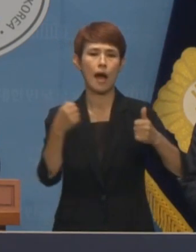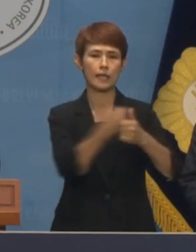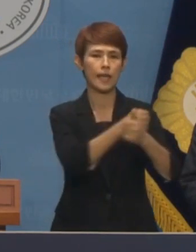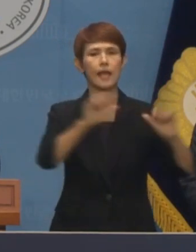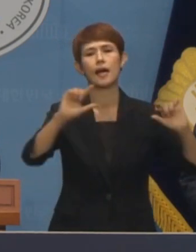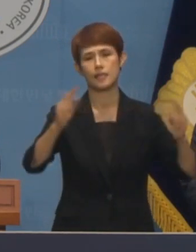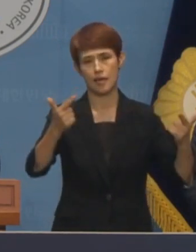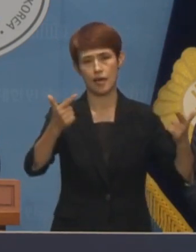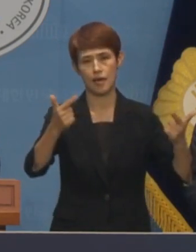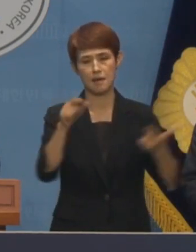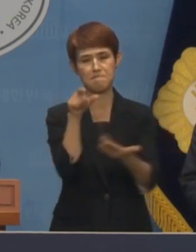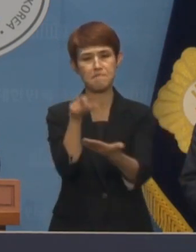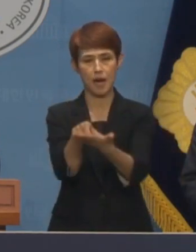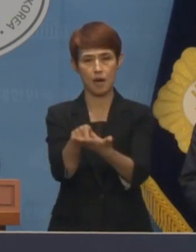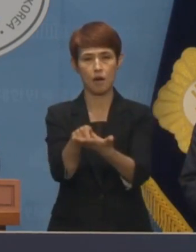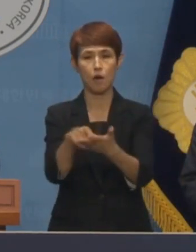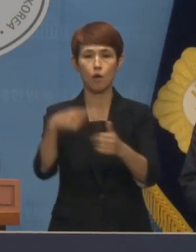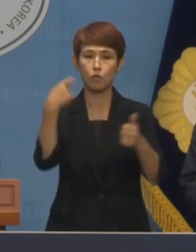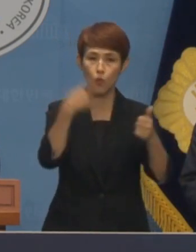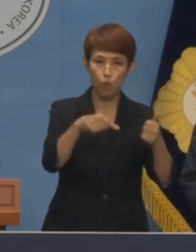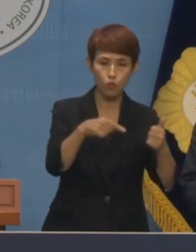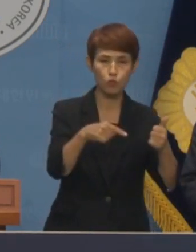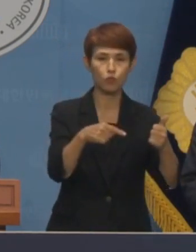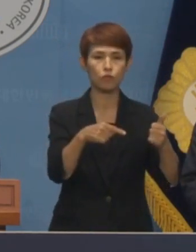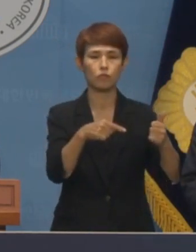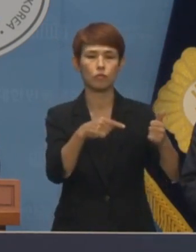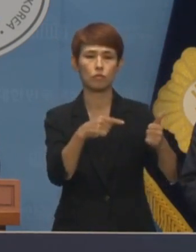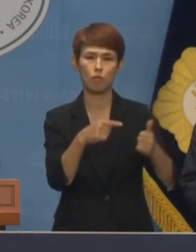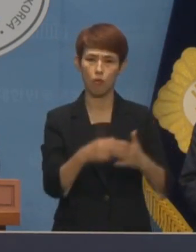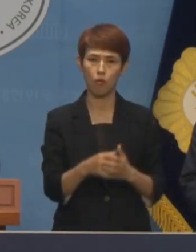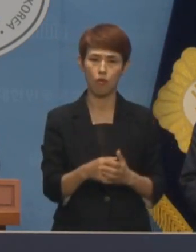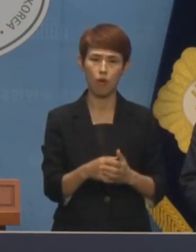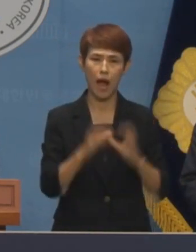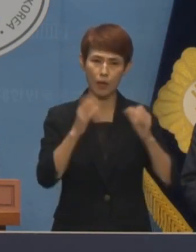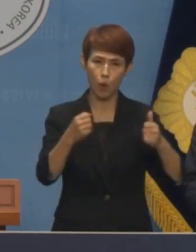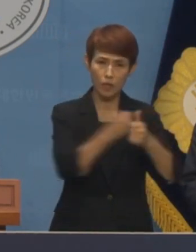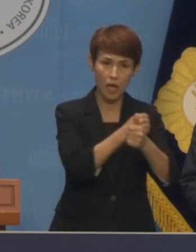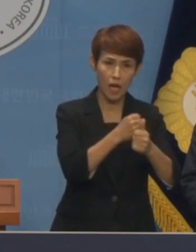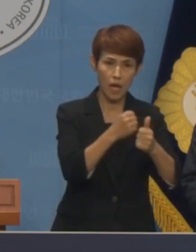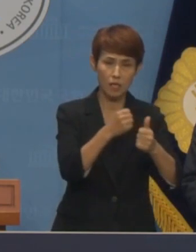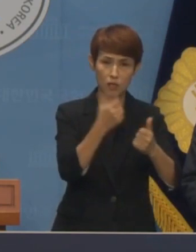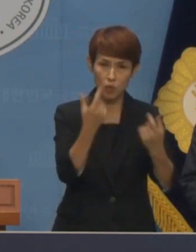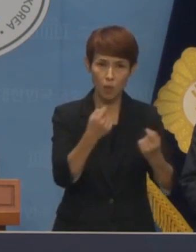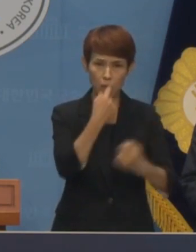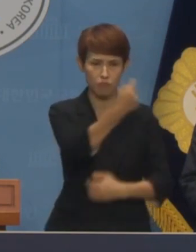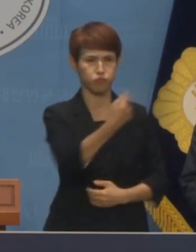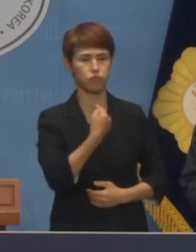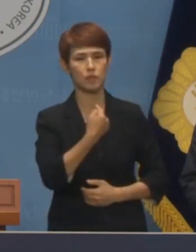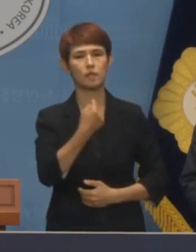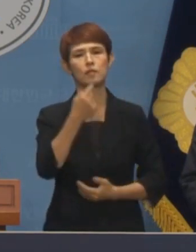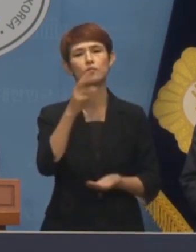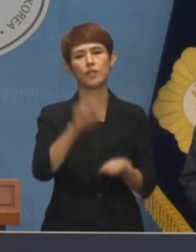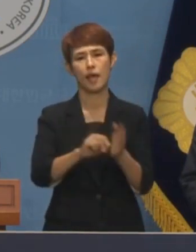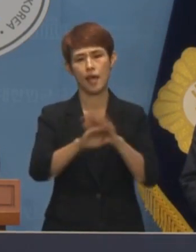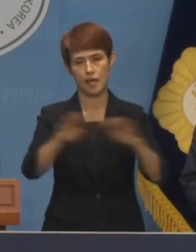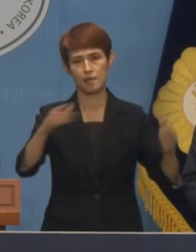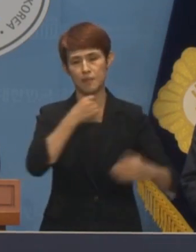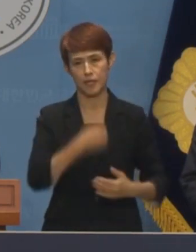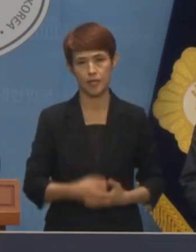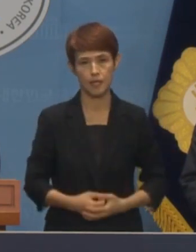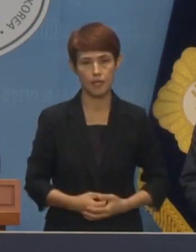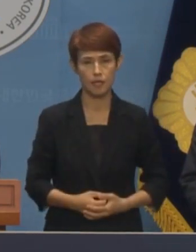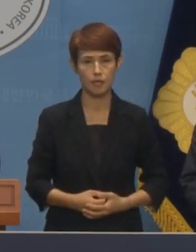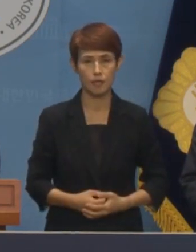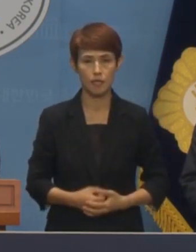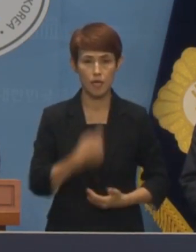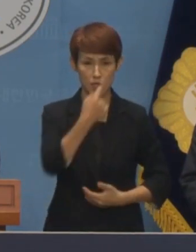명시하여 정당한 교육과 지도가 무분별하게 아동학대로 신고되는 문제를 개선하고자 합니다. 또한 신고된